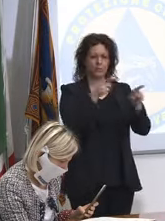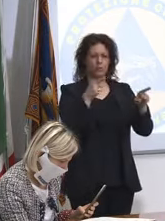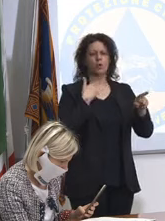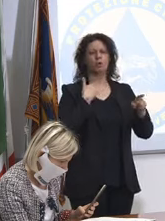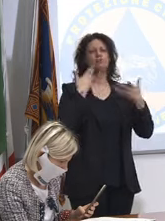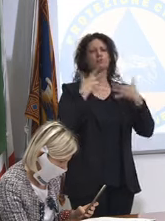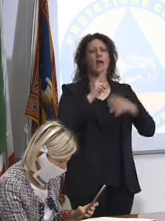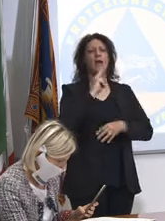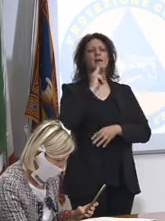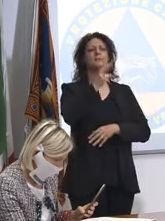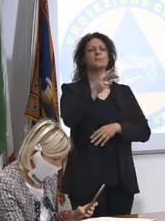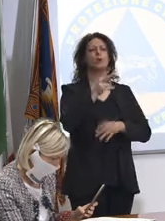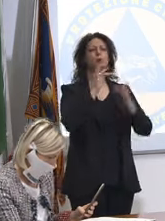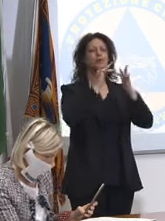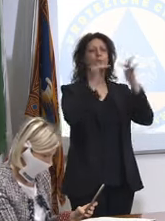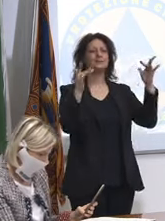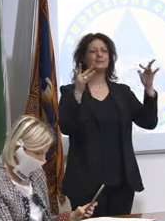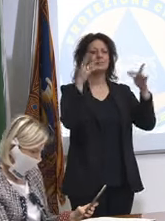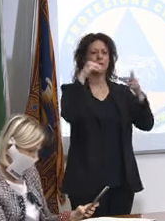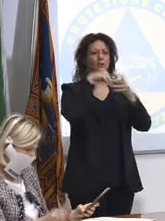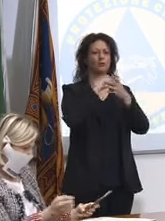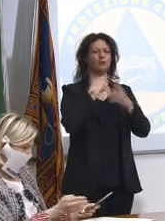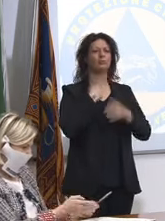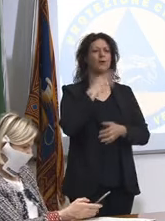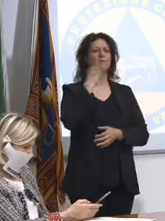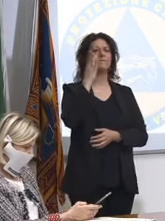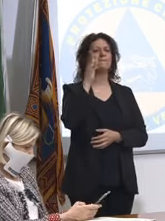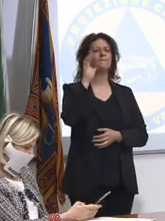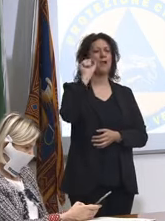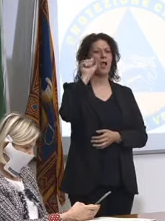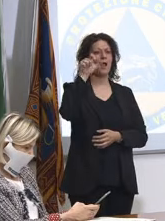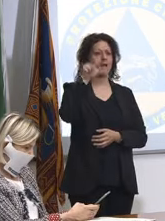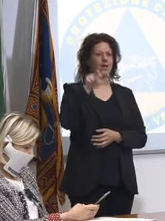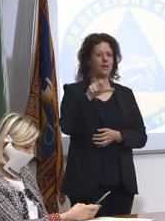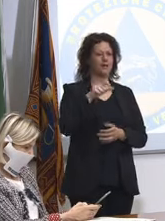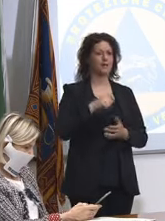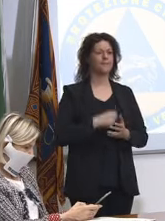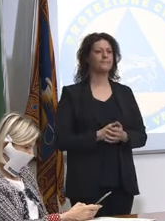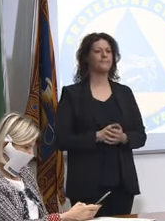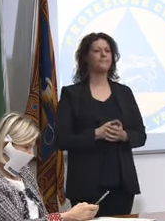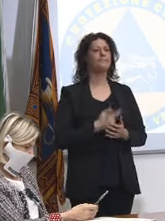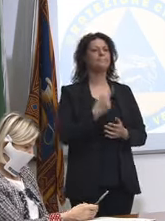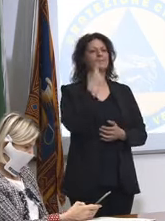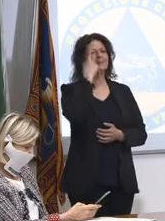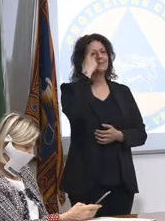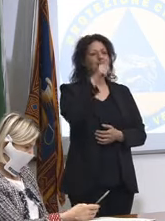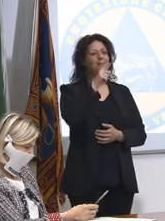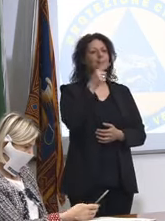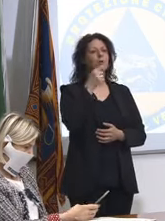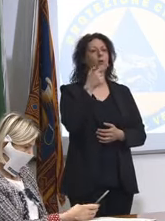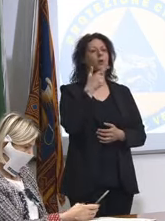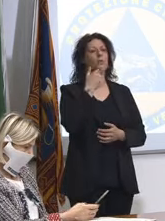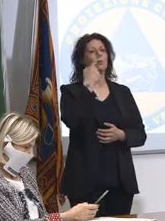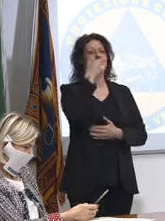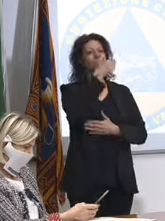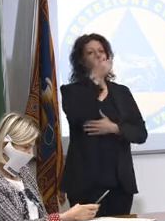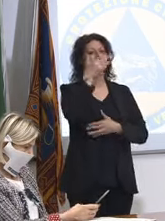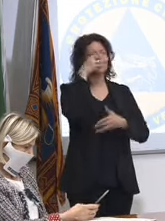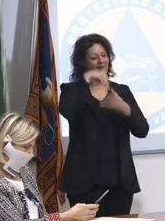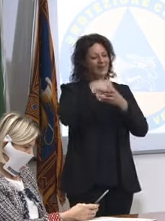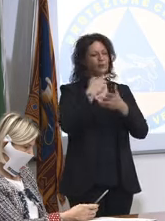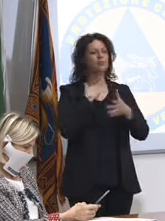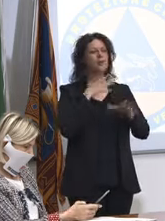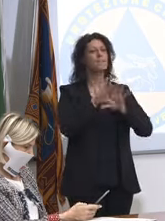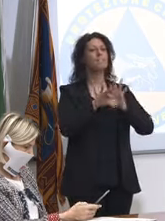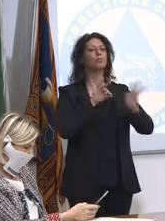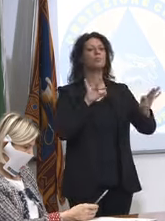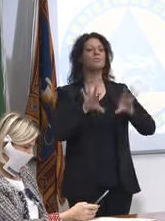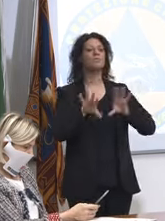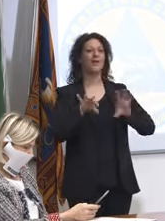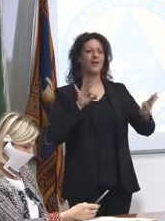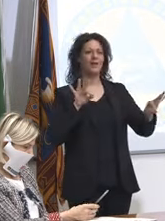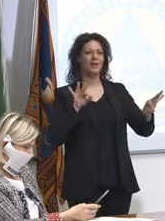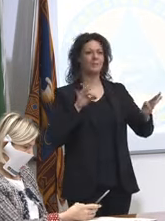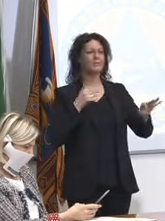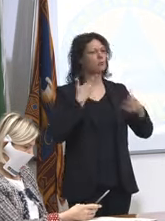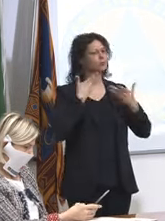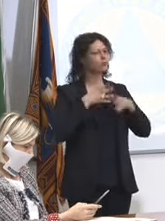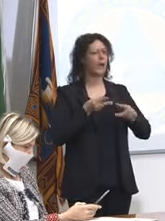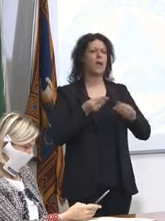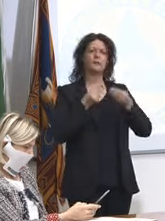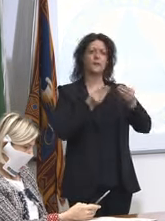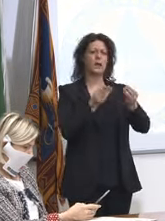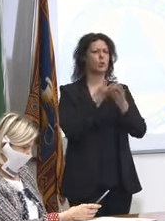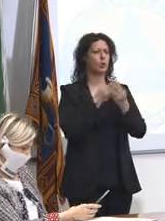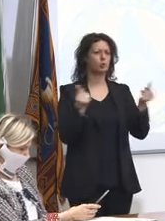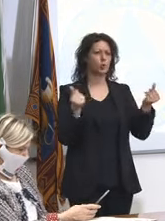buffet. Abbiamo risolto il tema del buffet nell'albergo, e quindi il buffet è elemento di mescita di alimenti e